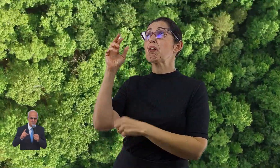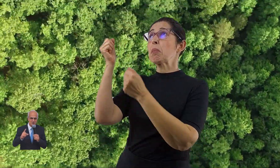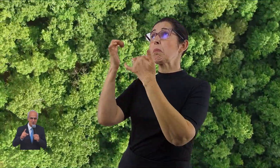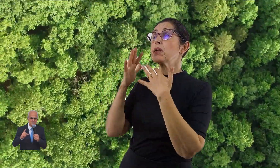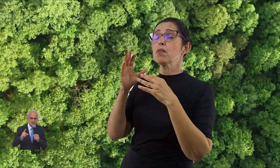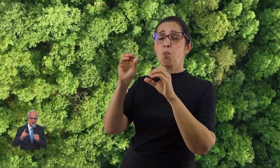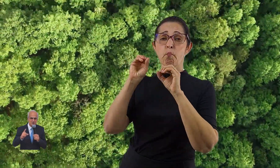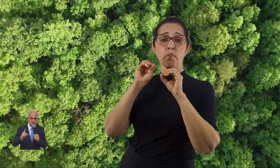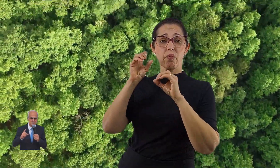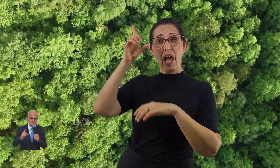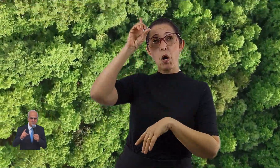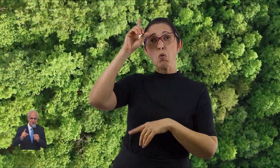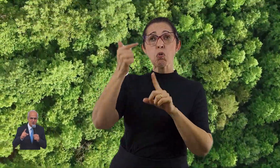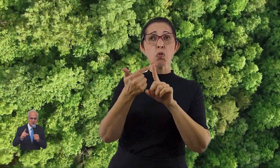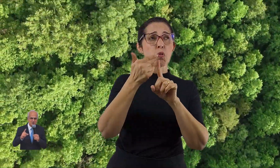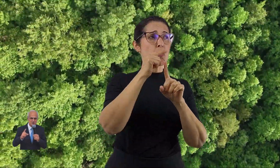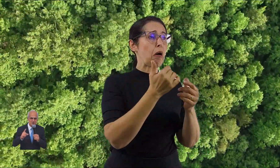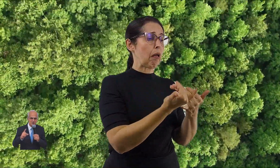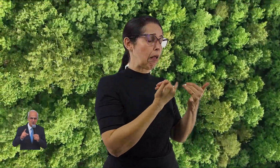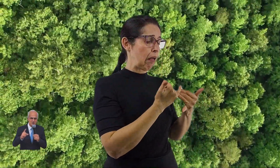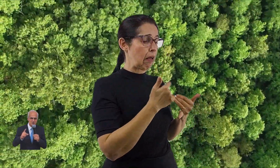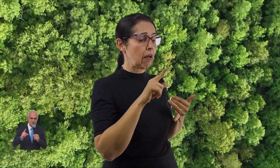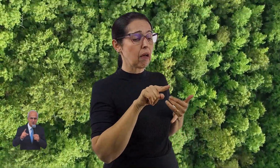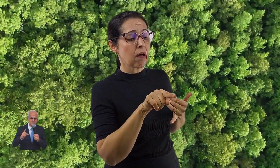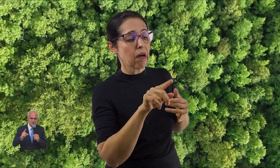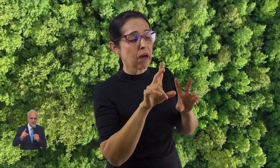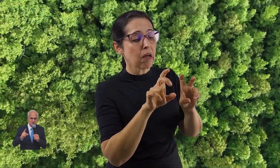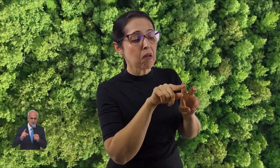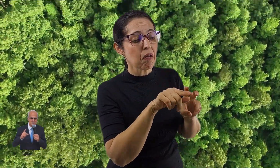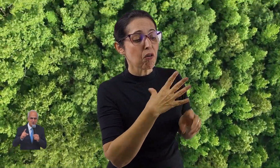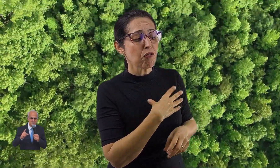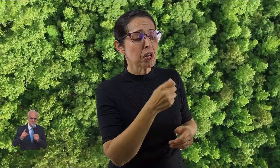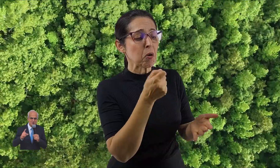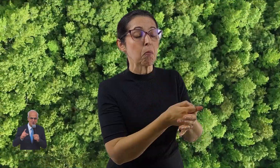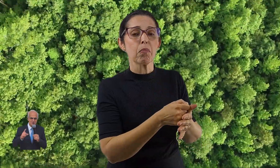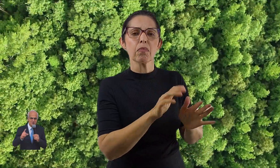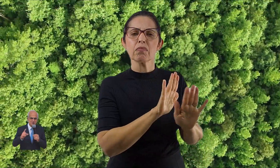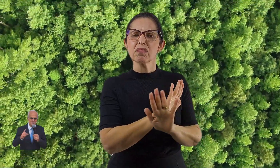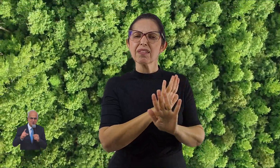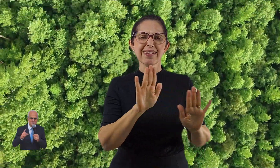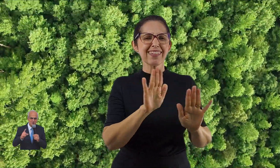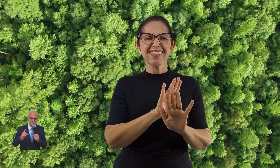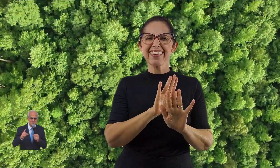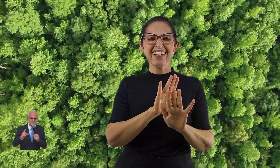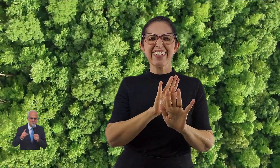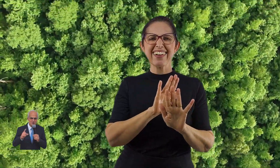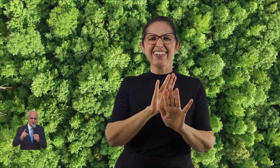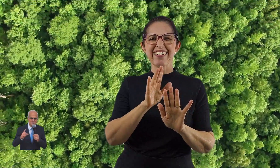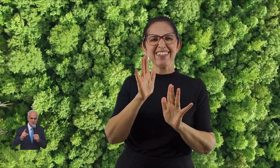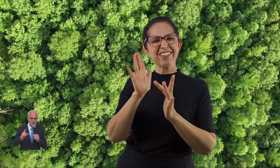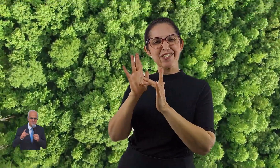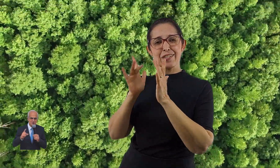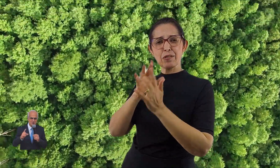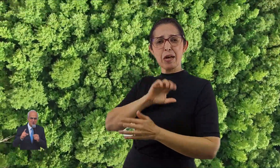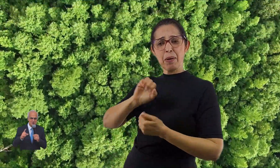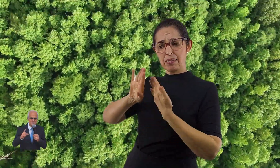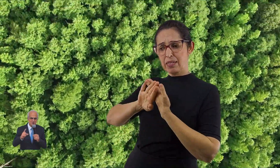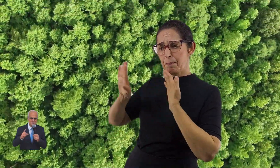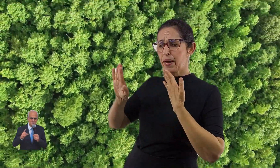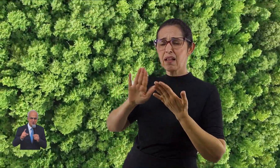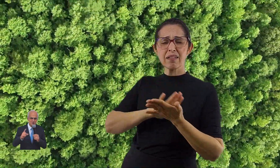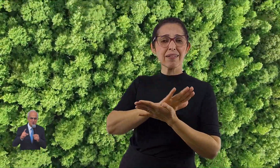dom espiritual que me entregaram sobre o meu filho não se cumpriu. Não, nada vai me separar do amor que há em Cristo Jesus. A